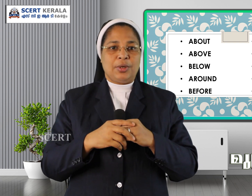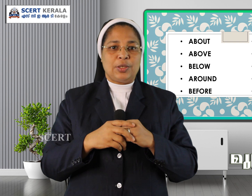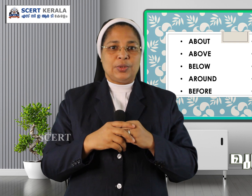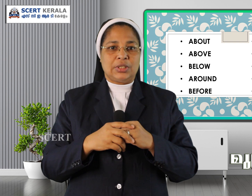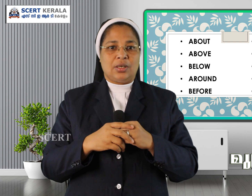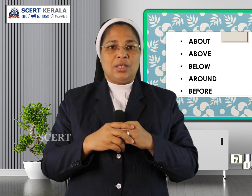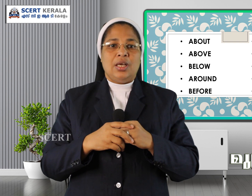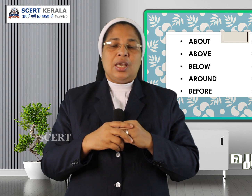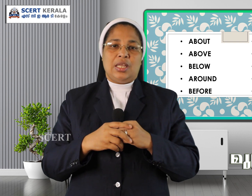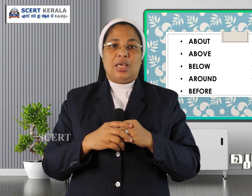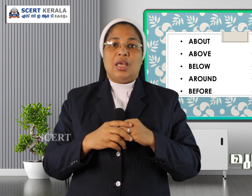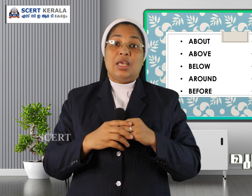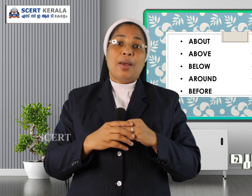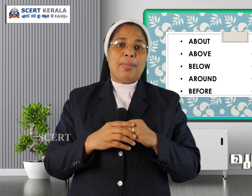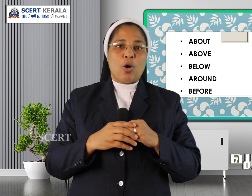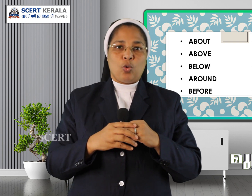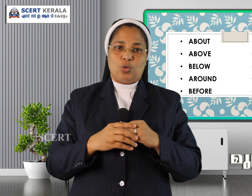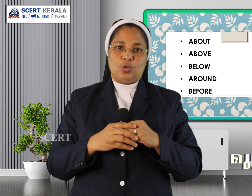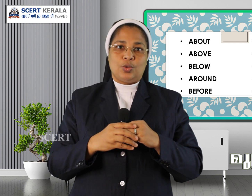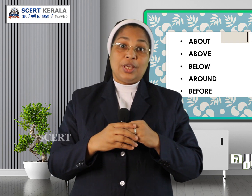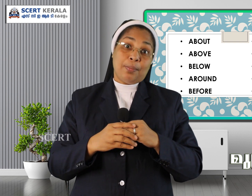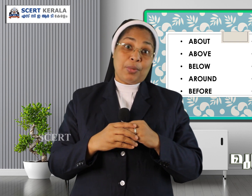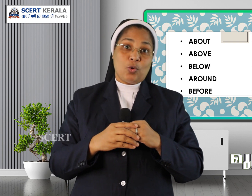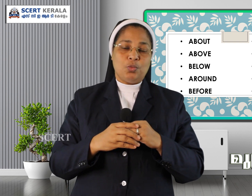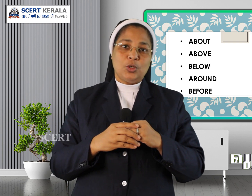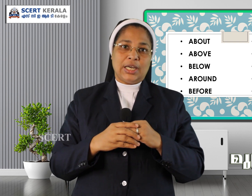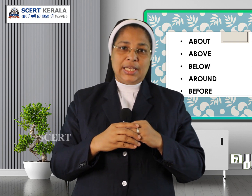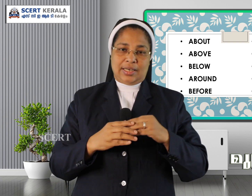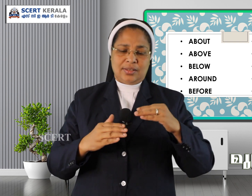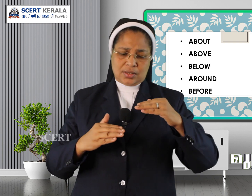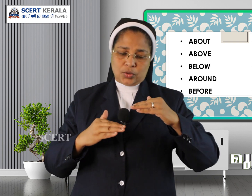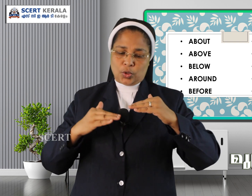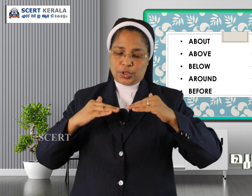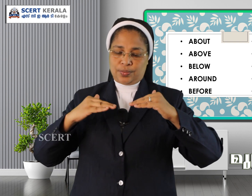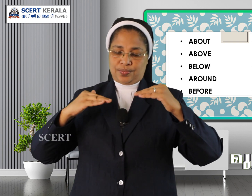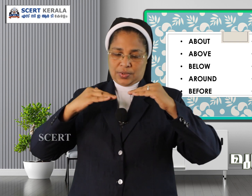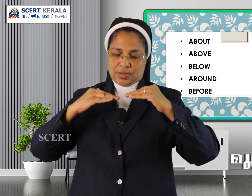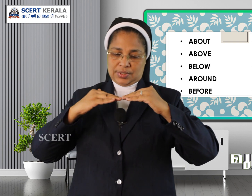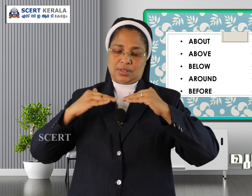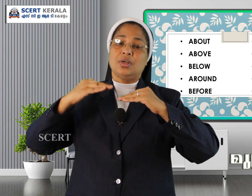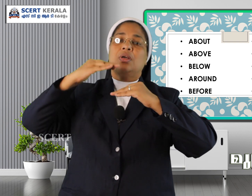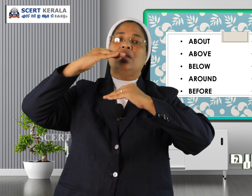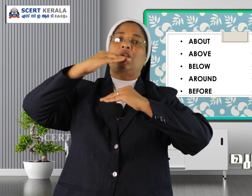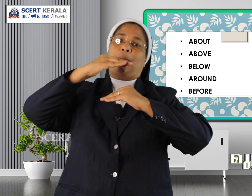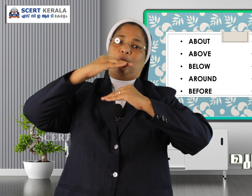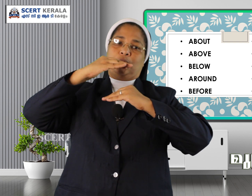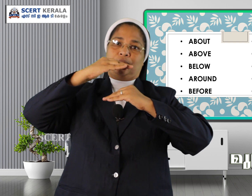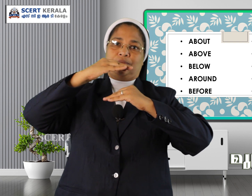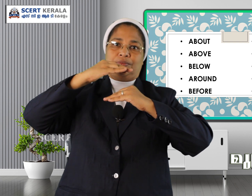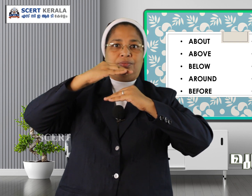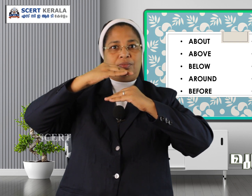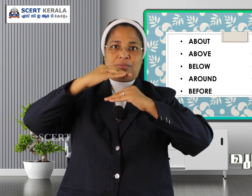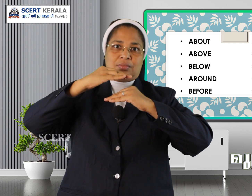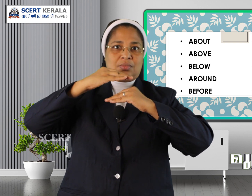പറഞ്ഞു കൊടുക്കുക. ഇനി എബൗ, എബൗ മുകളിൽ കൊടുക്കും, ഞാൻ വെച്ചിട്ട് എബൗ,